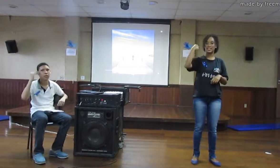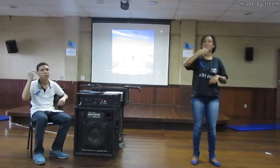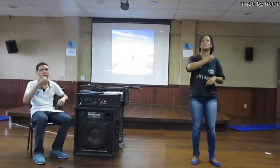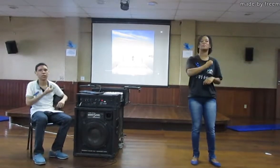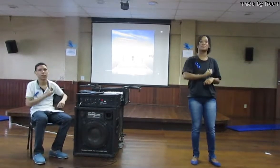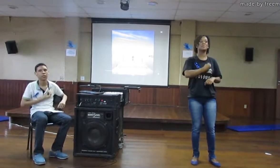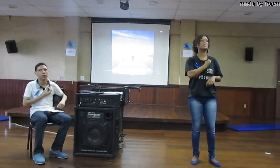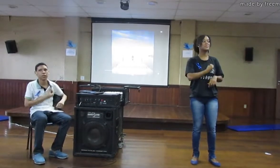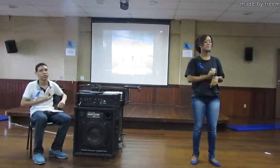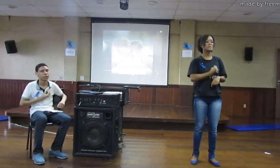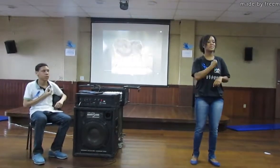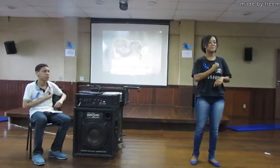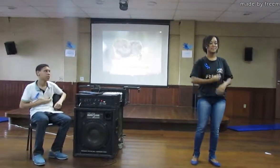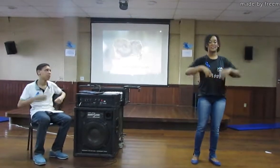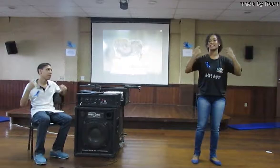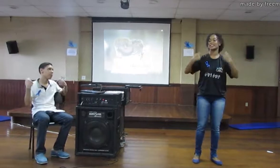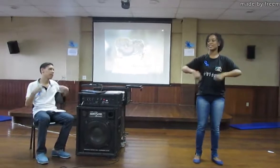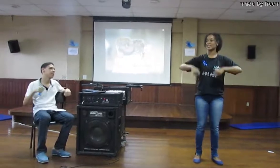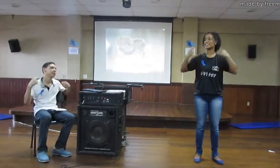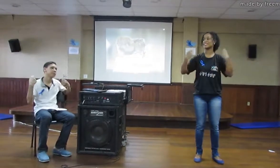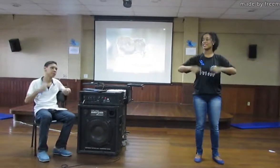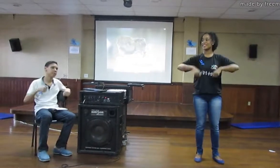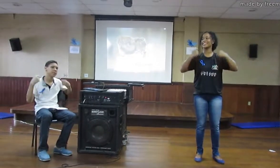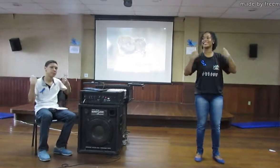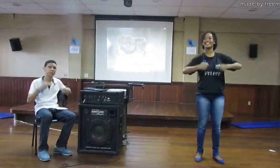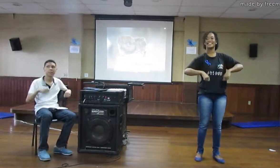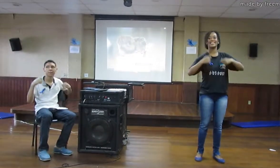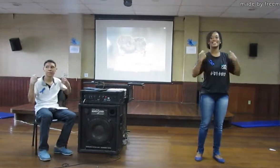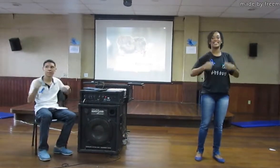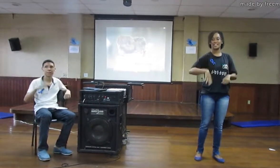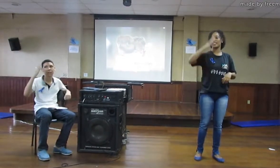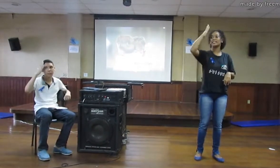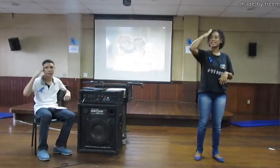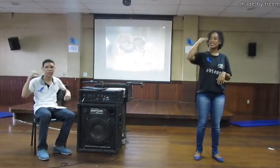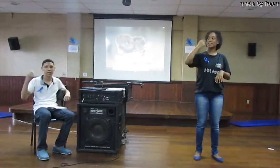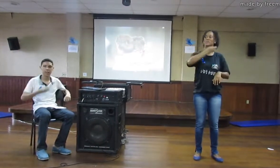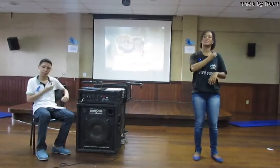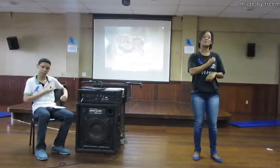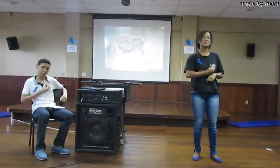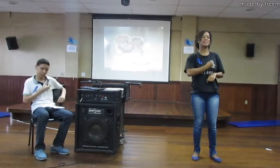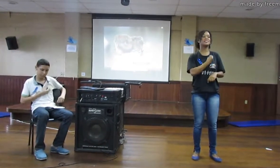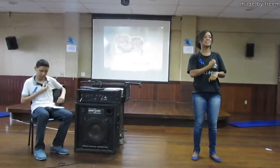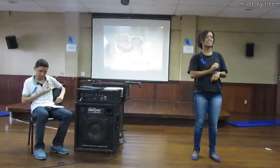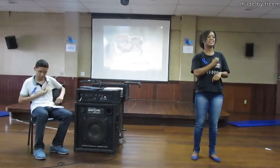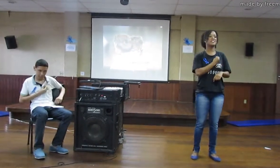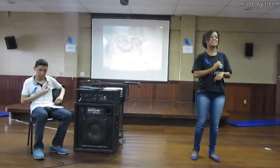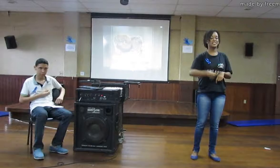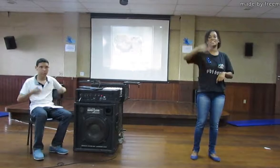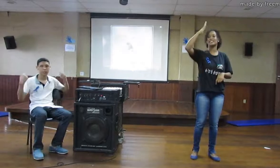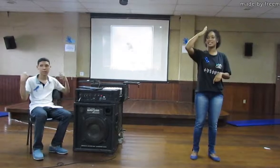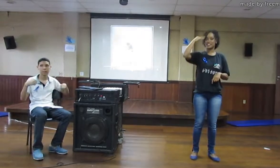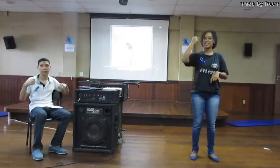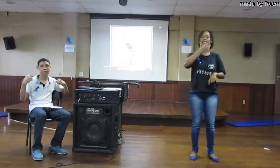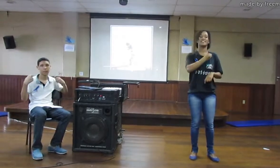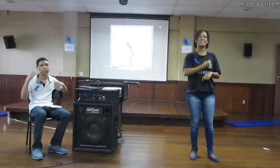preciso saber viver. É preciso saber